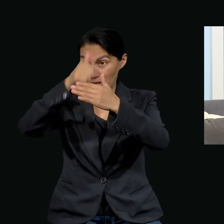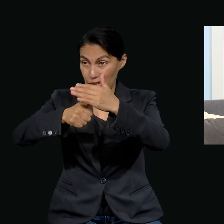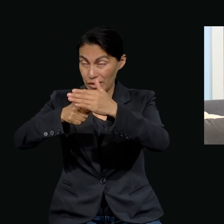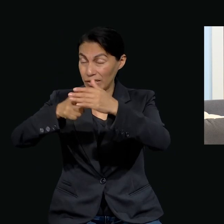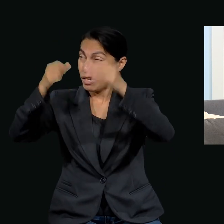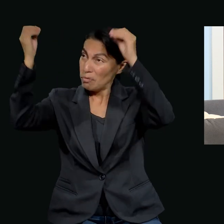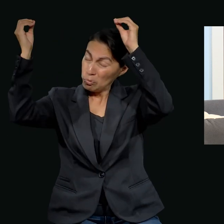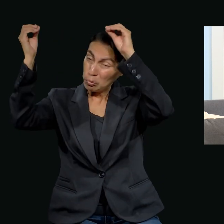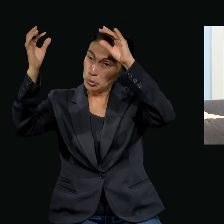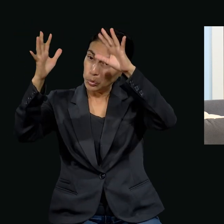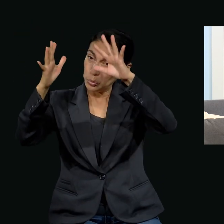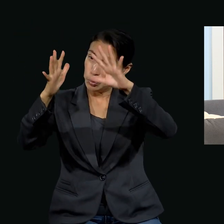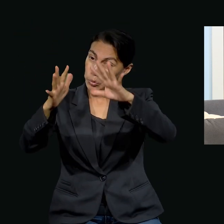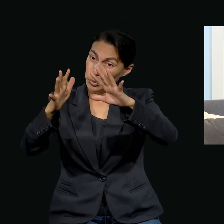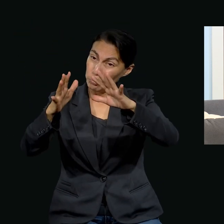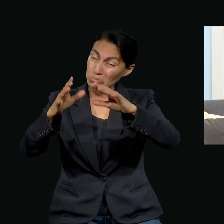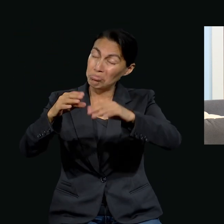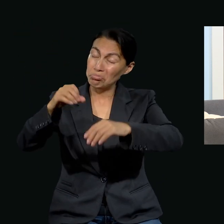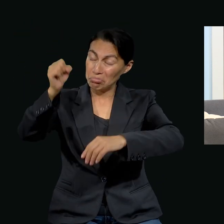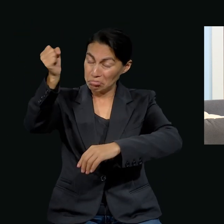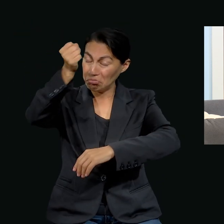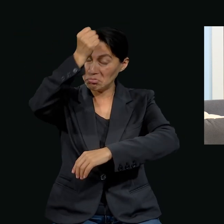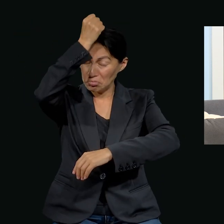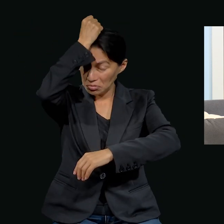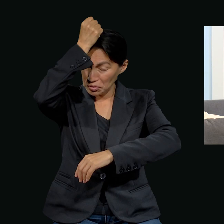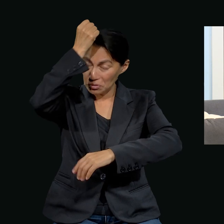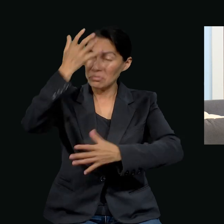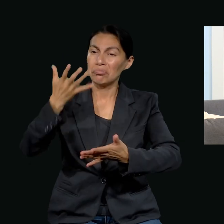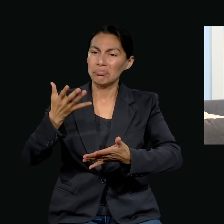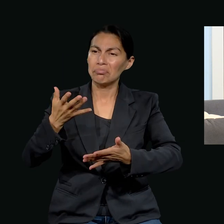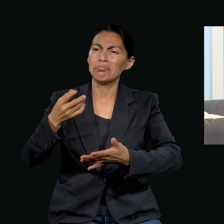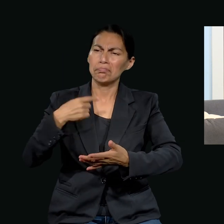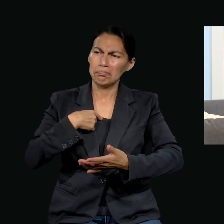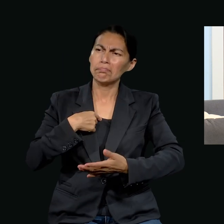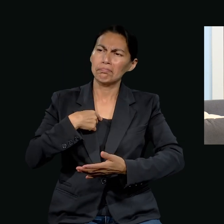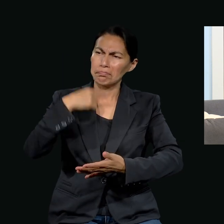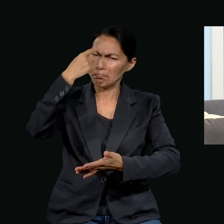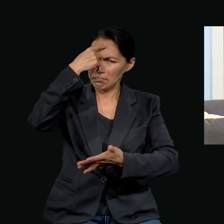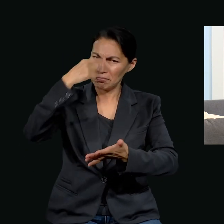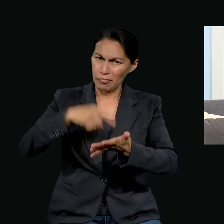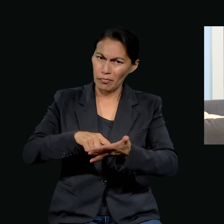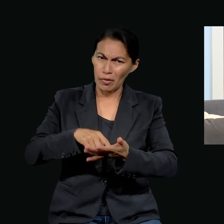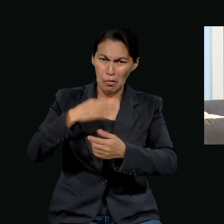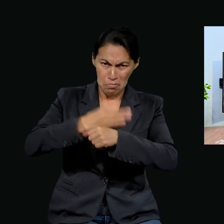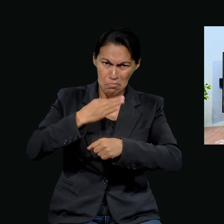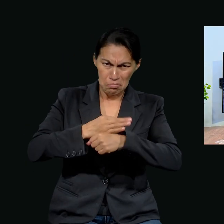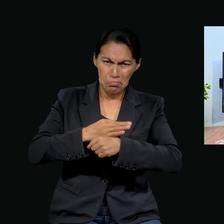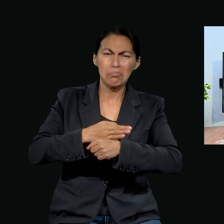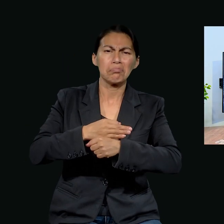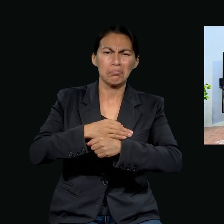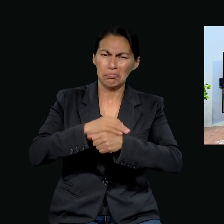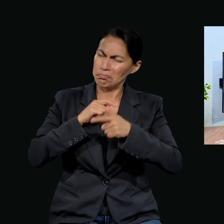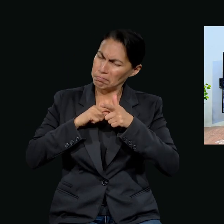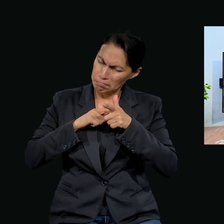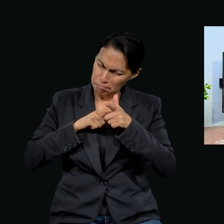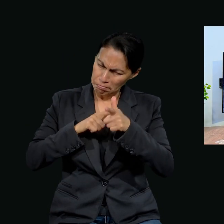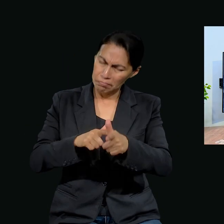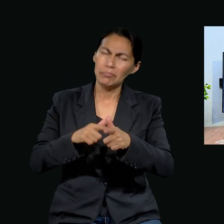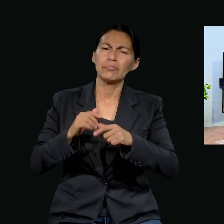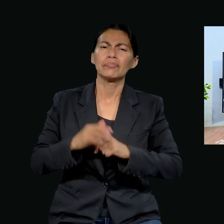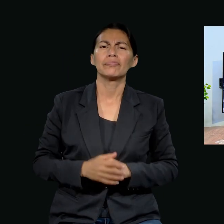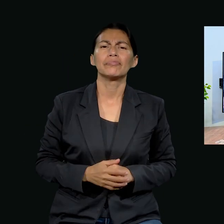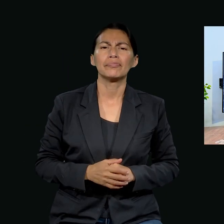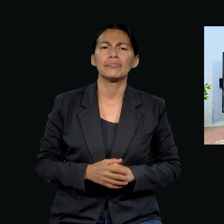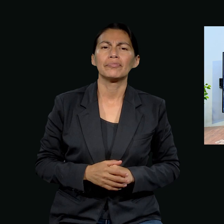y verdad para este tiempo. Y hasta el día de hoy lo mantengo. Amén, Doc. En